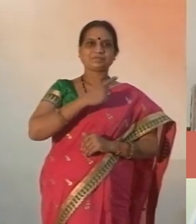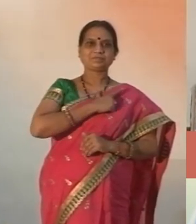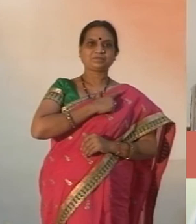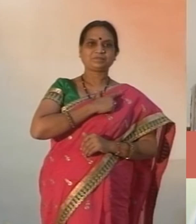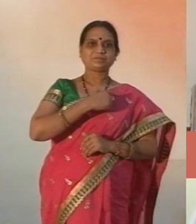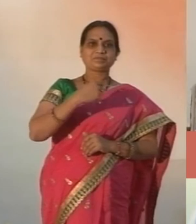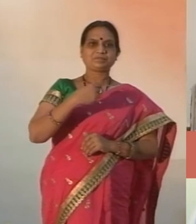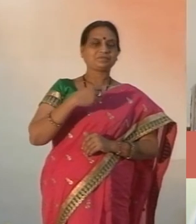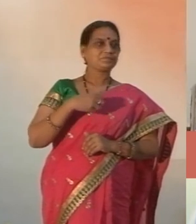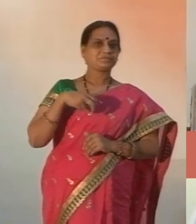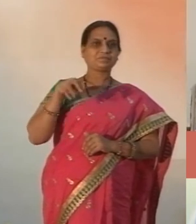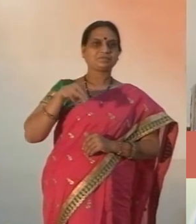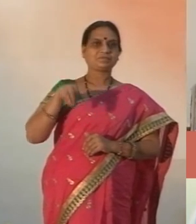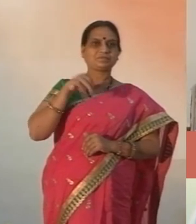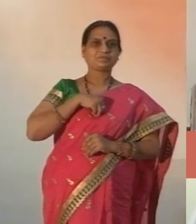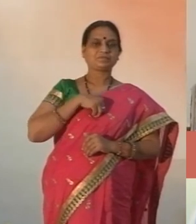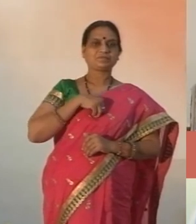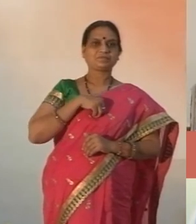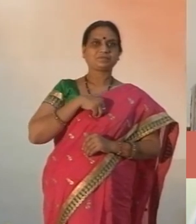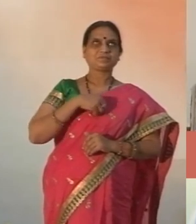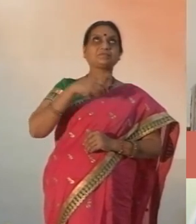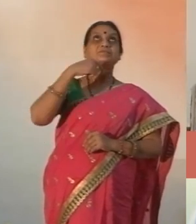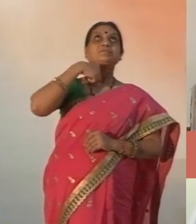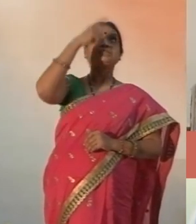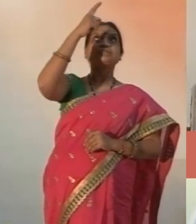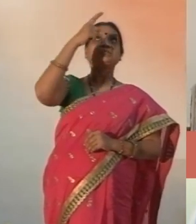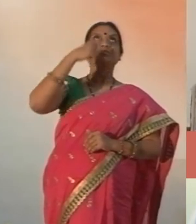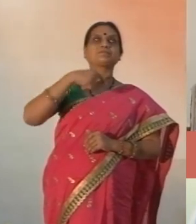अब उन्हें जानकर, पहचानकर